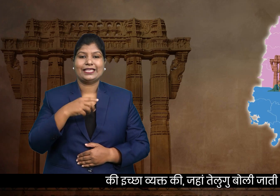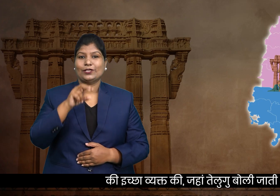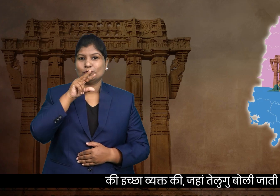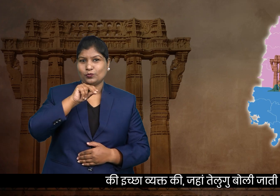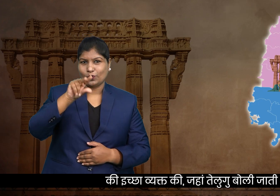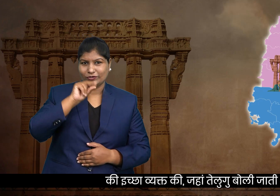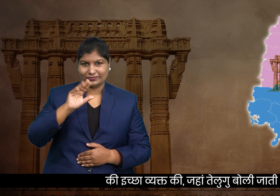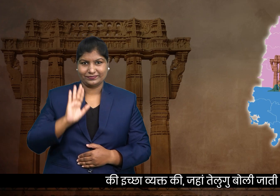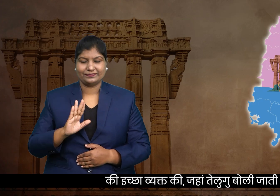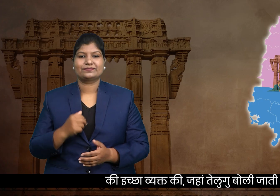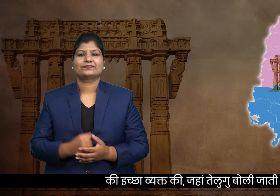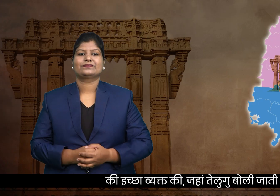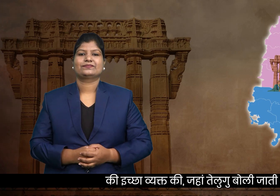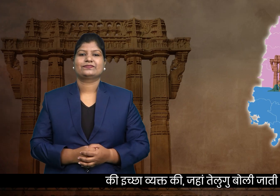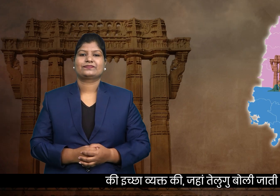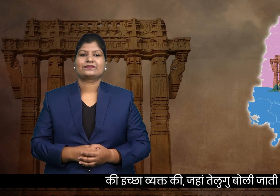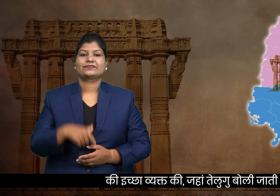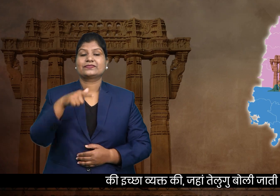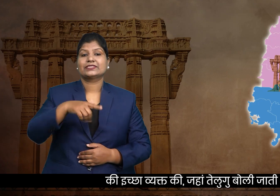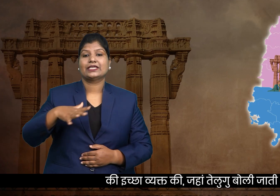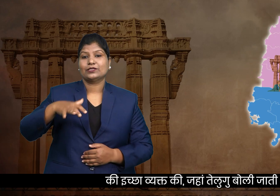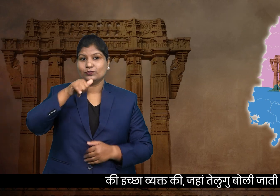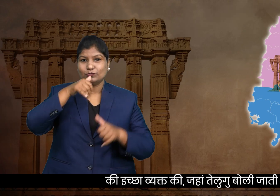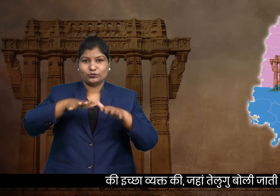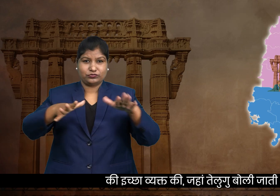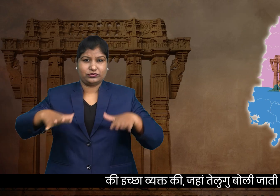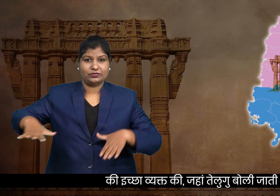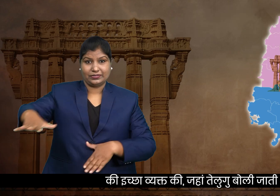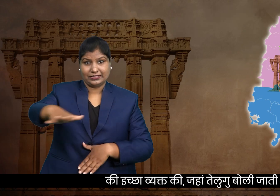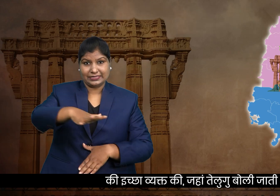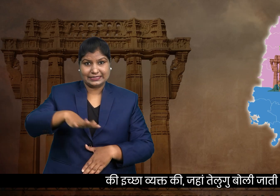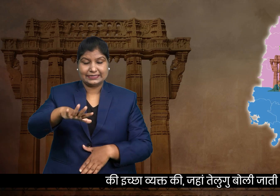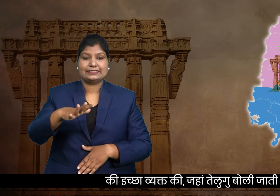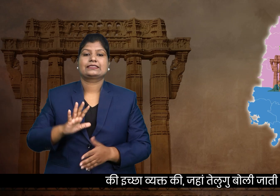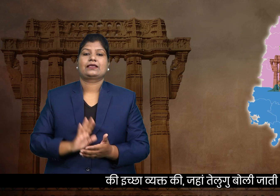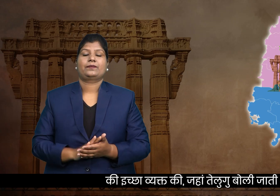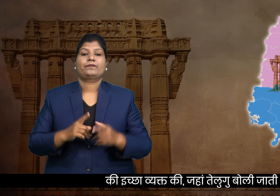व्यक्त की, जहां तेलुगु बोली जाती थी।